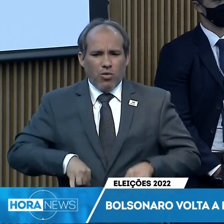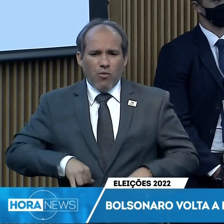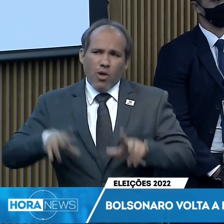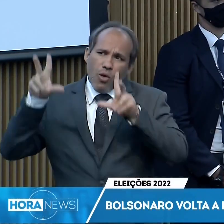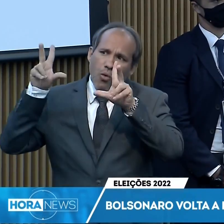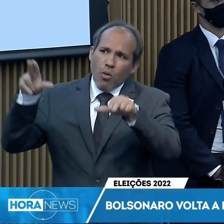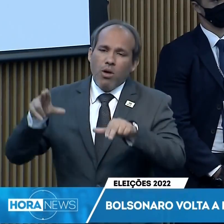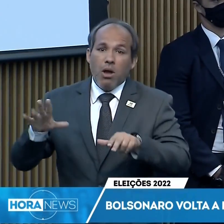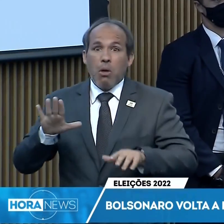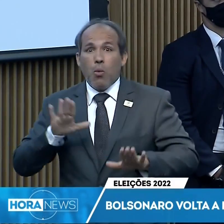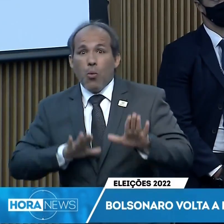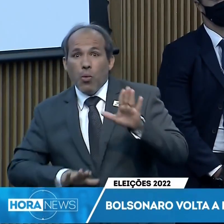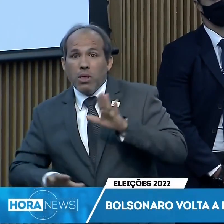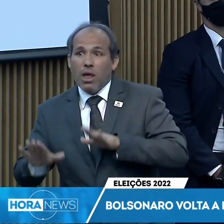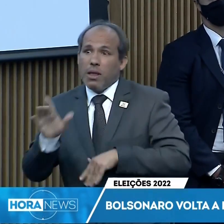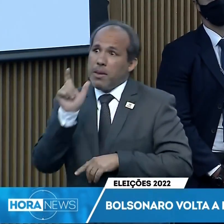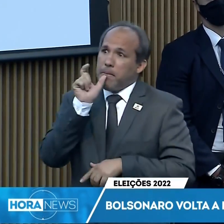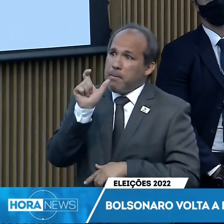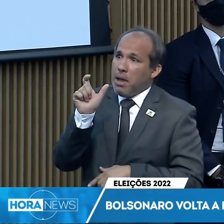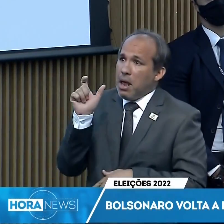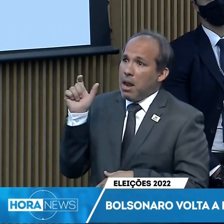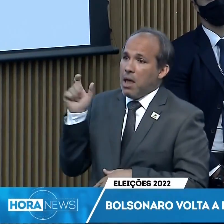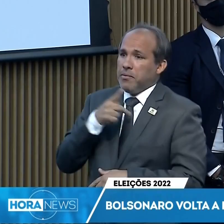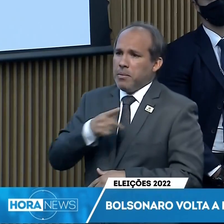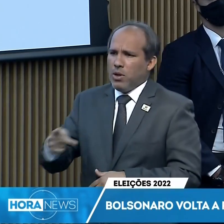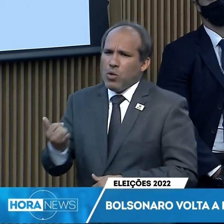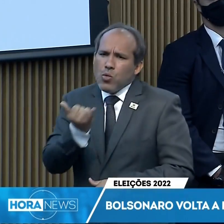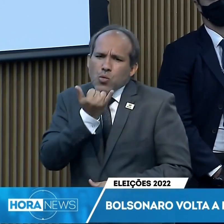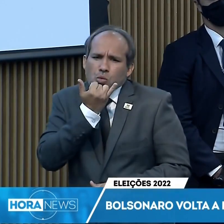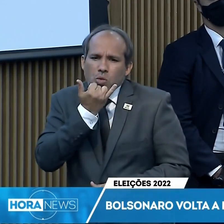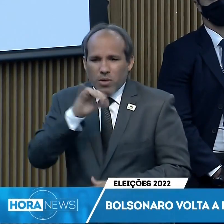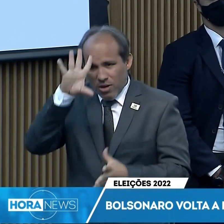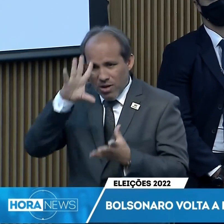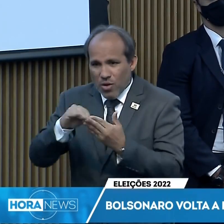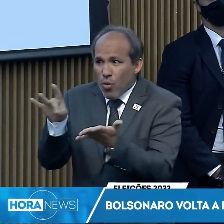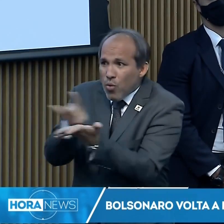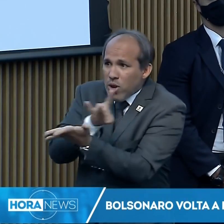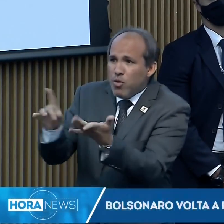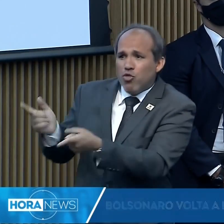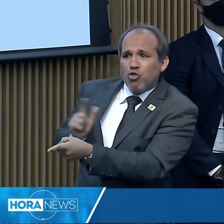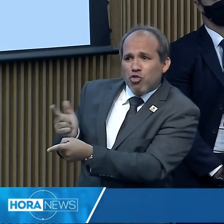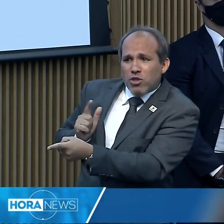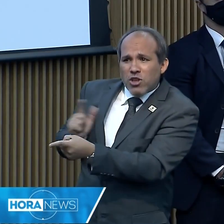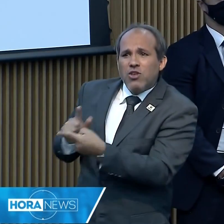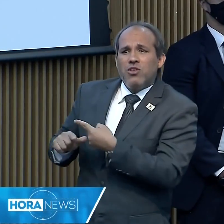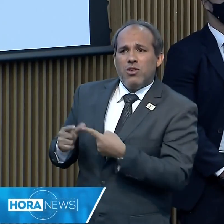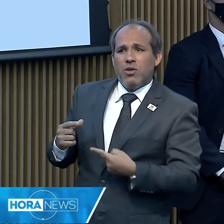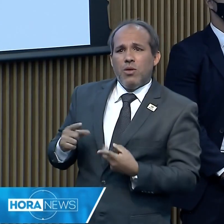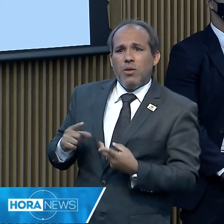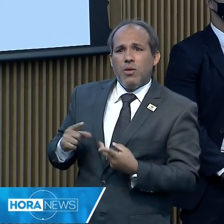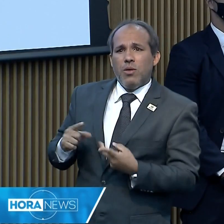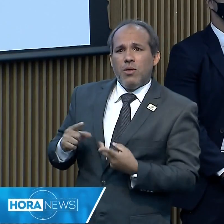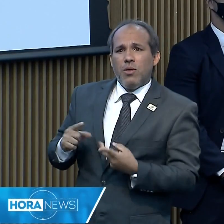Ah, tem que ter cautela, cuidado com as palavras. O inimigo está aí, o risco está aí.